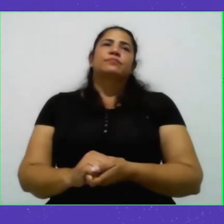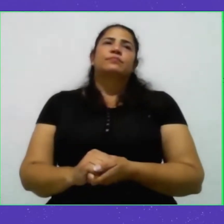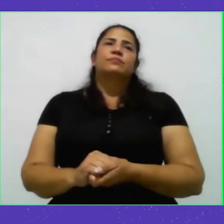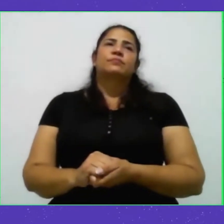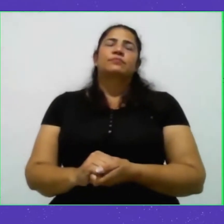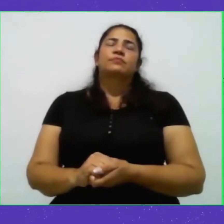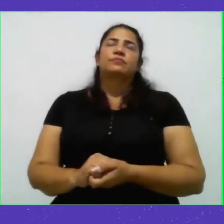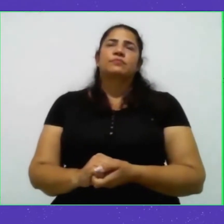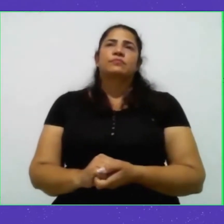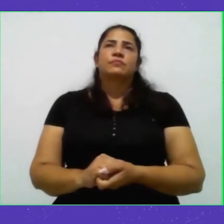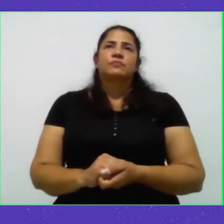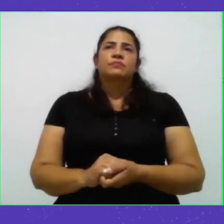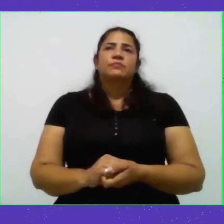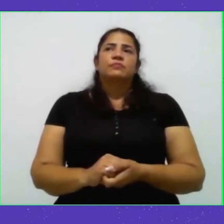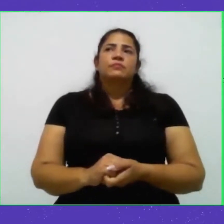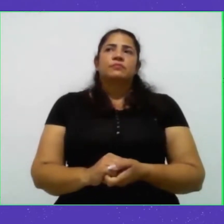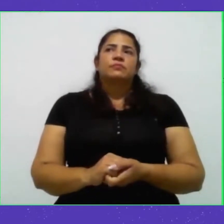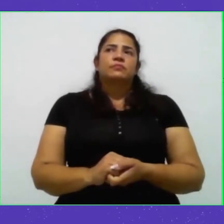E